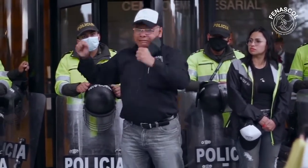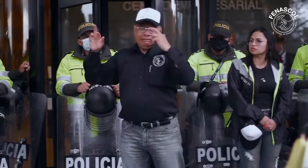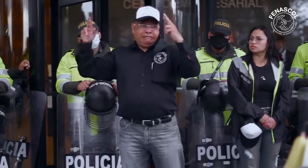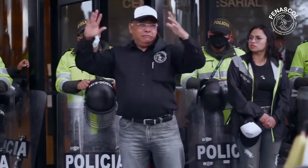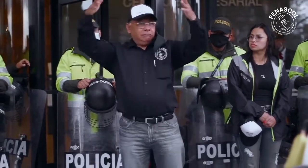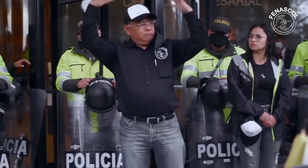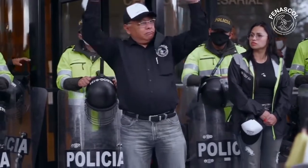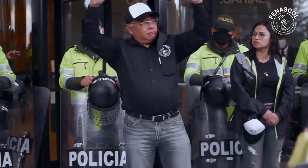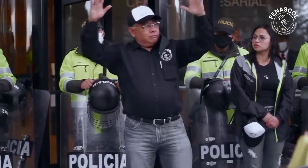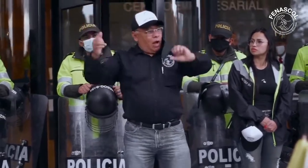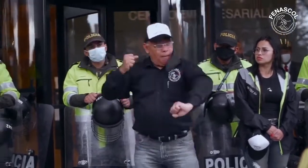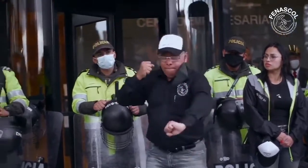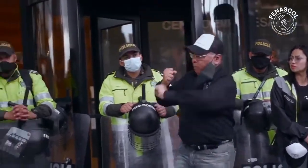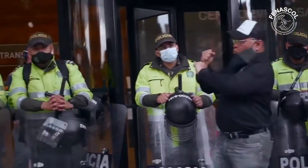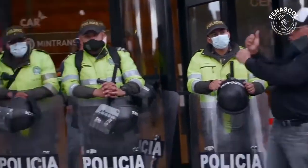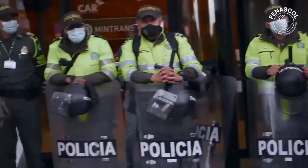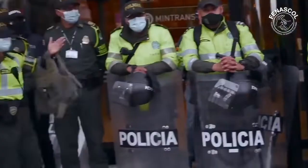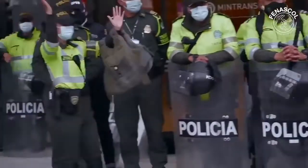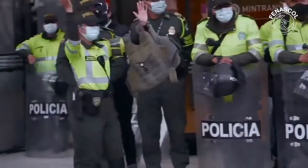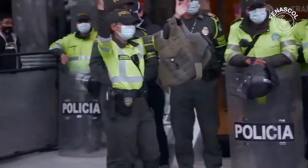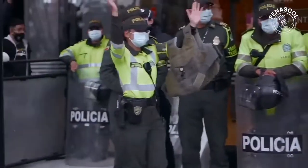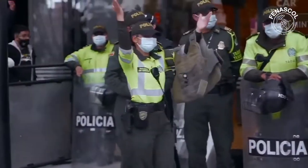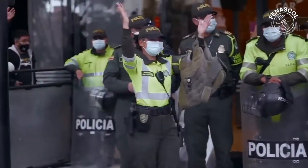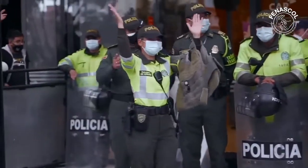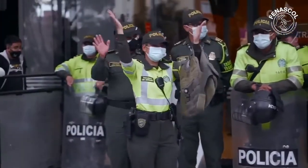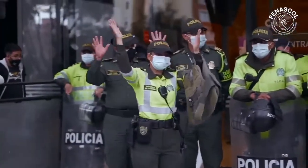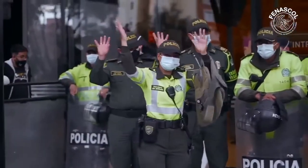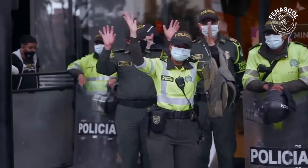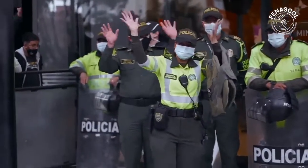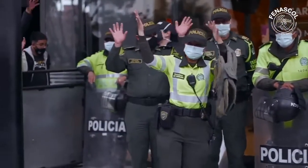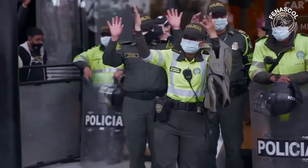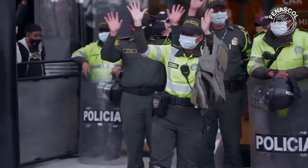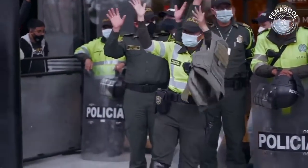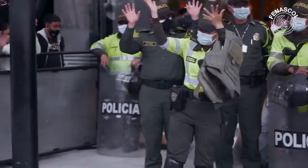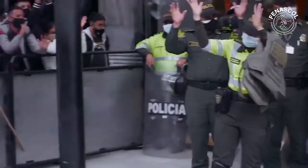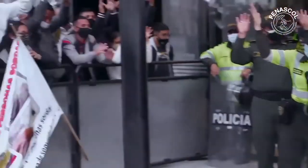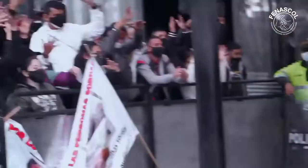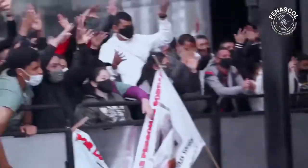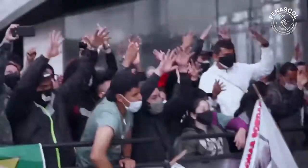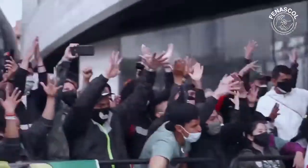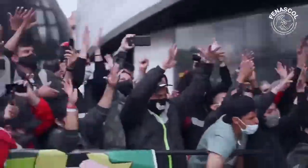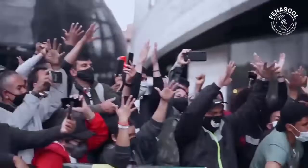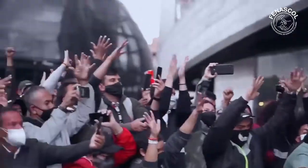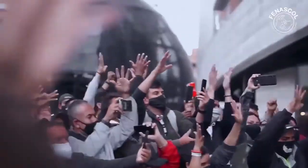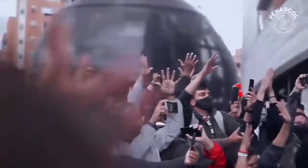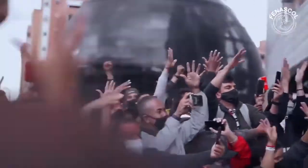a apoyarnos y a encontrar una solución. Un aplauso para ellos por todo su apoyo.